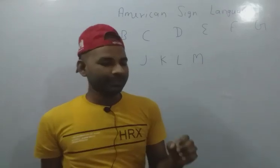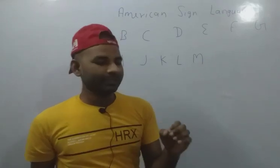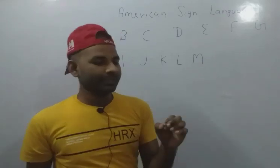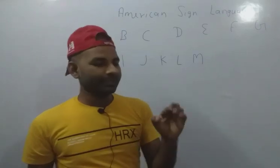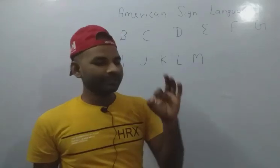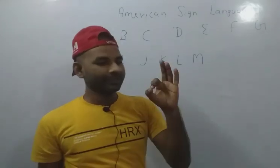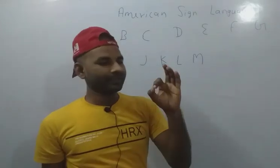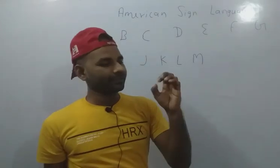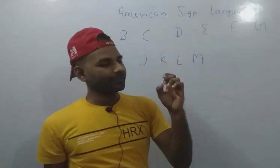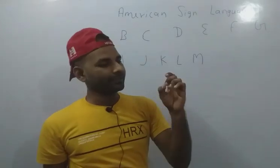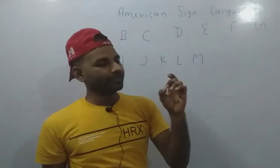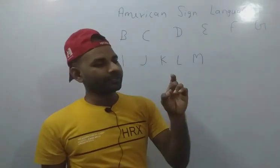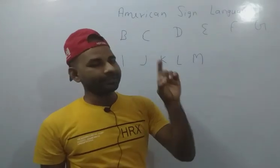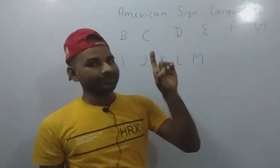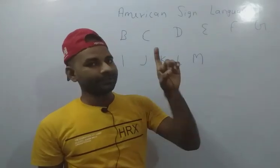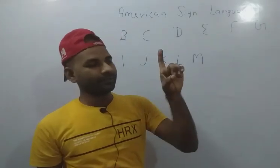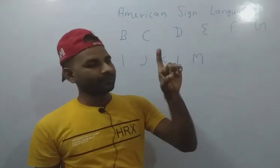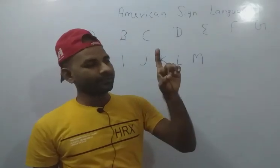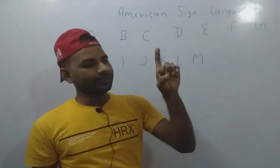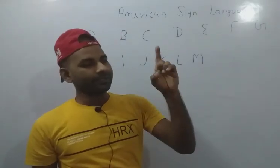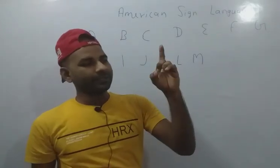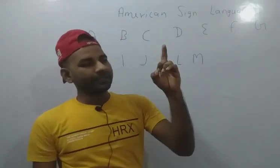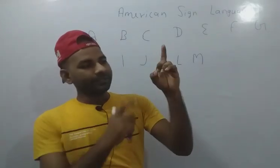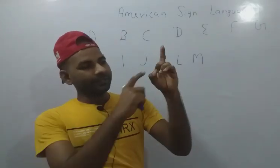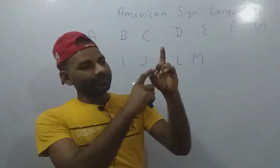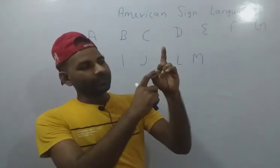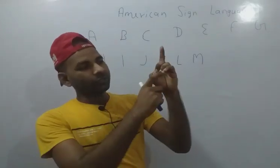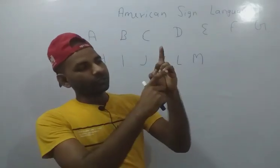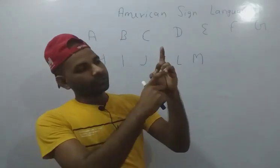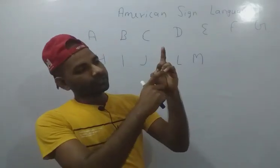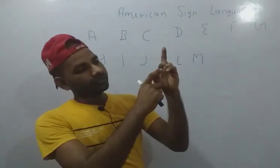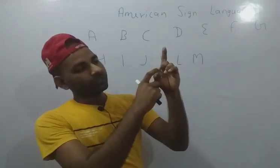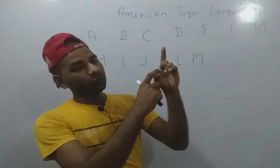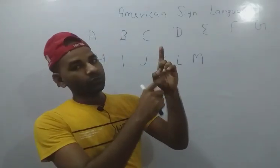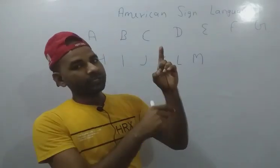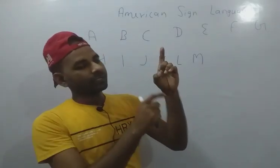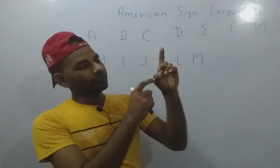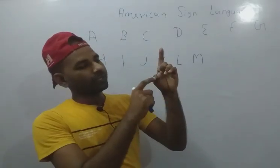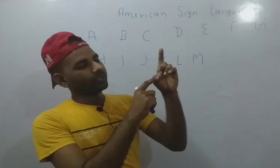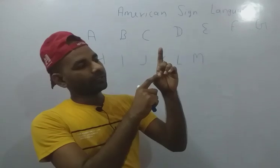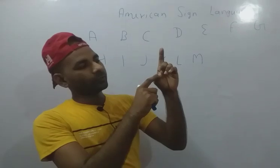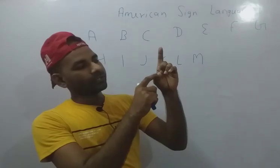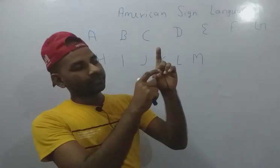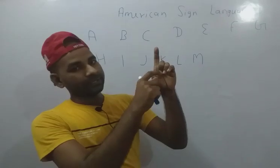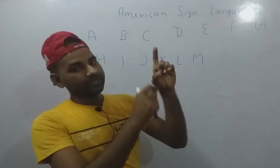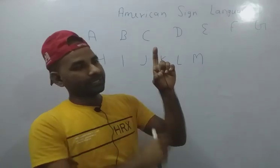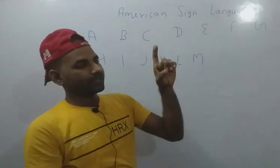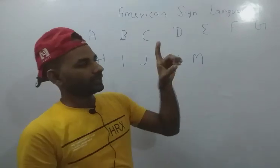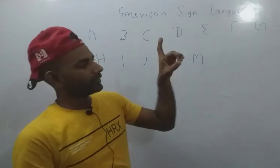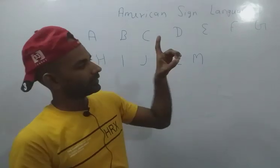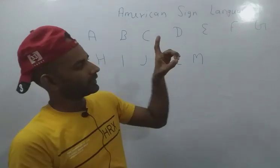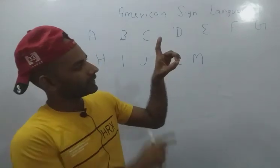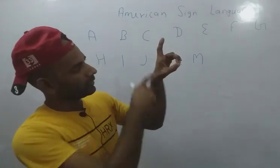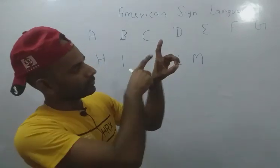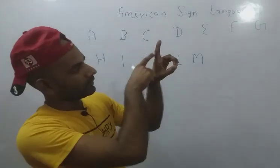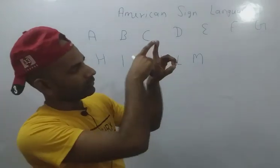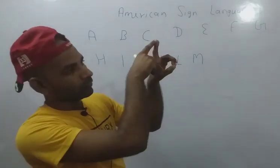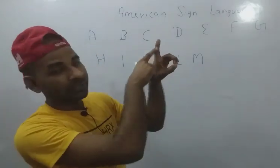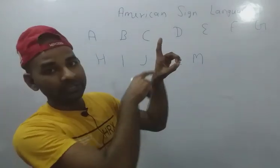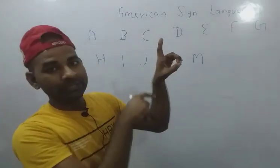के लिए ऐसे, ये तीनों उंगली और ये अंगूठा एक साथ ऐसे, और ये वाली उंगली इधर